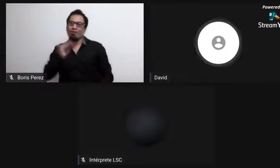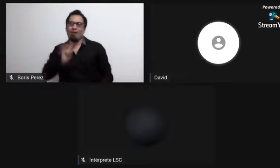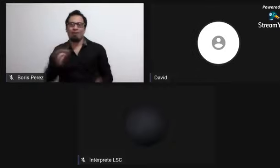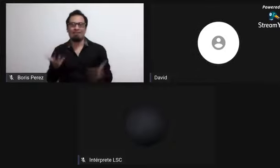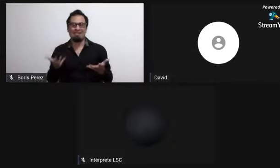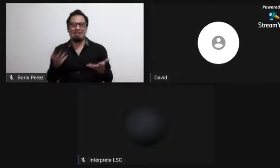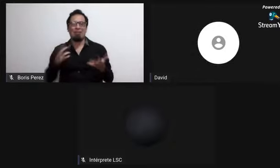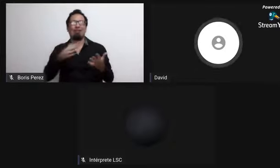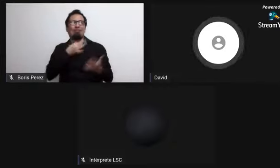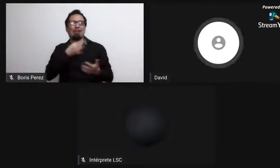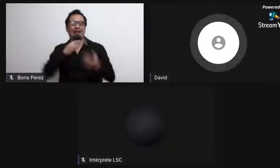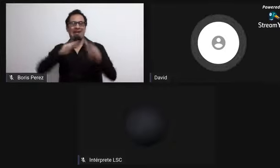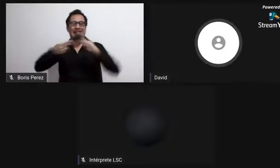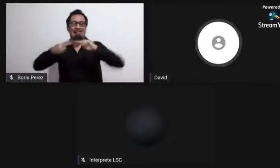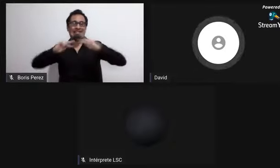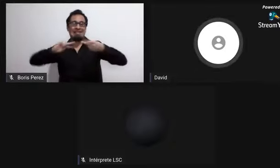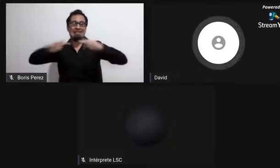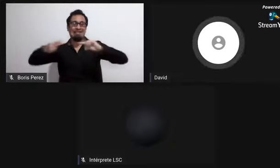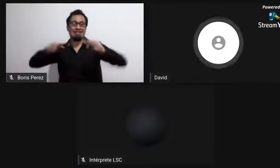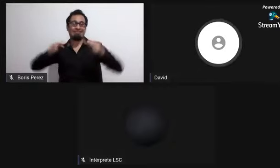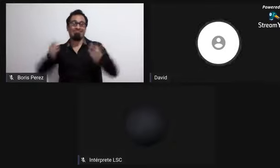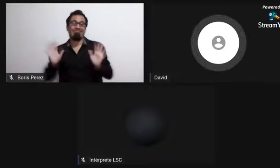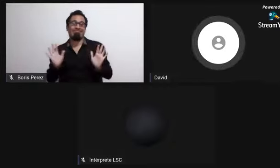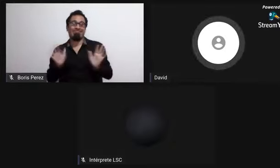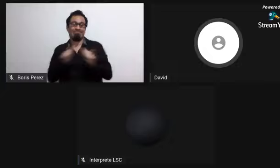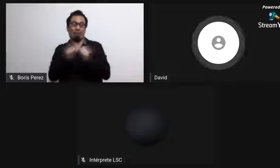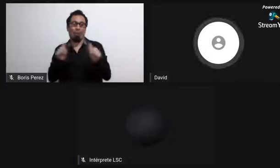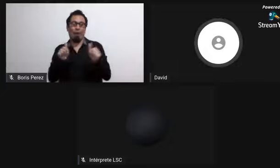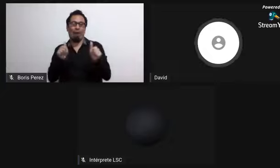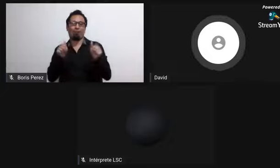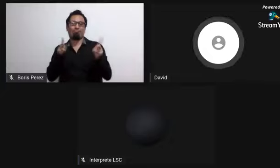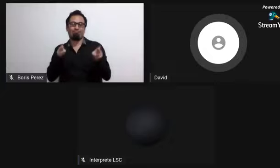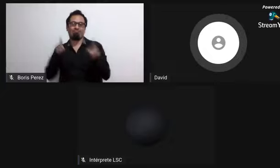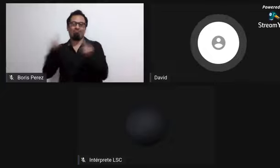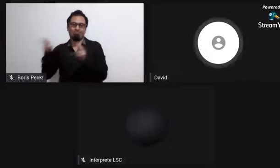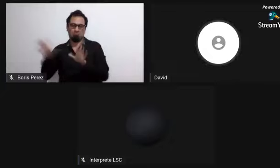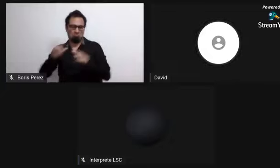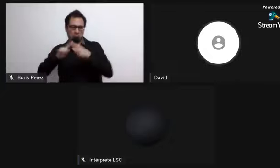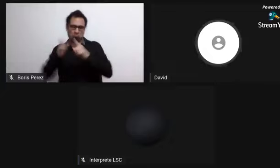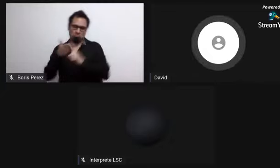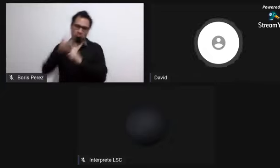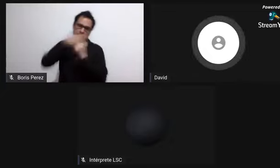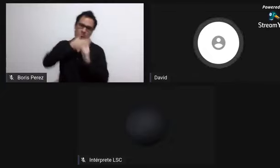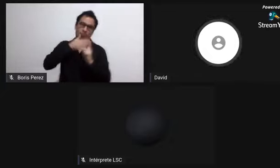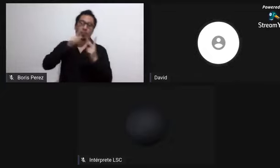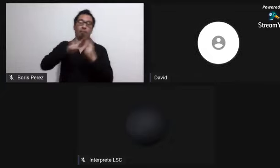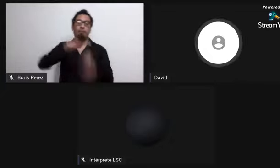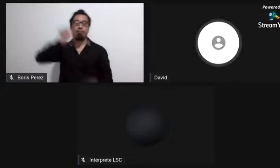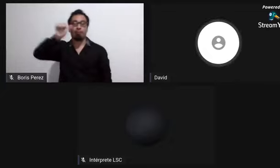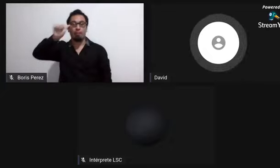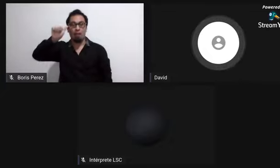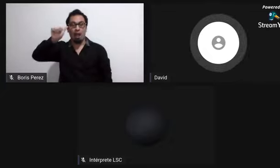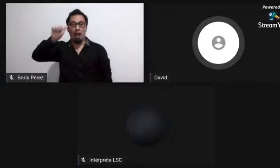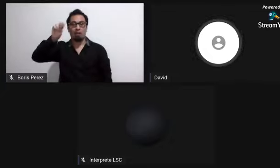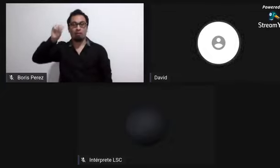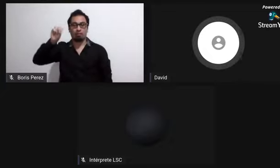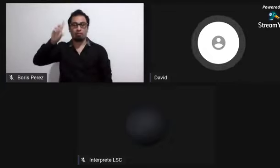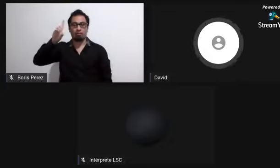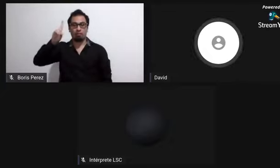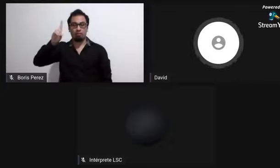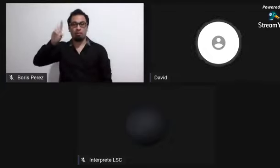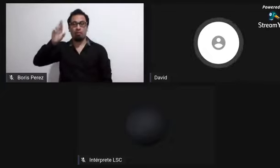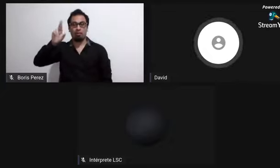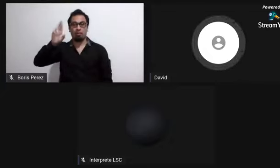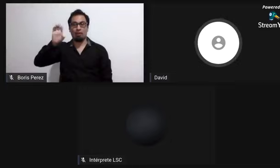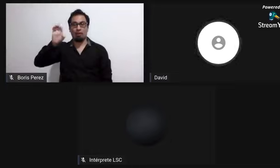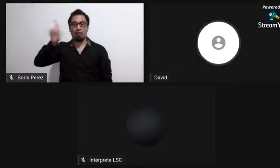Bolívar. Así que en ese momento él va perdiendo aliados. Sin embargo, hay varios periodos